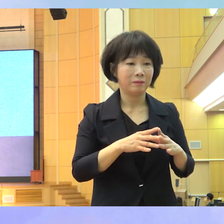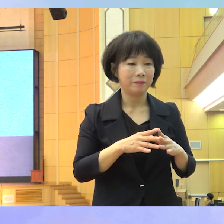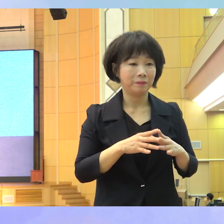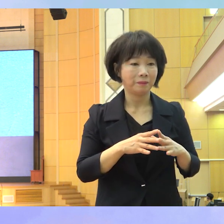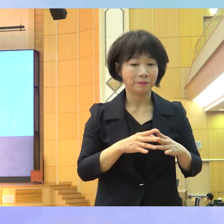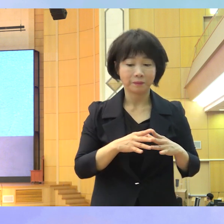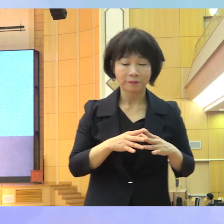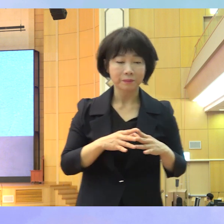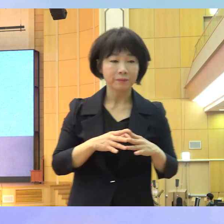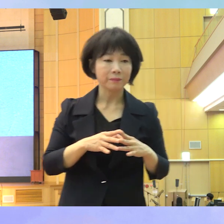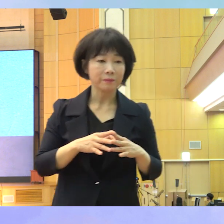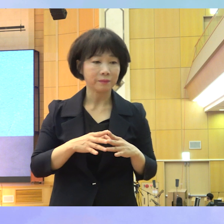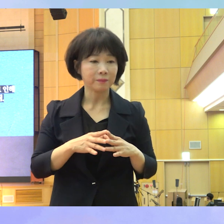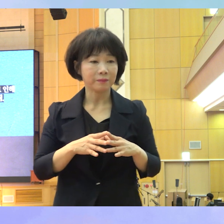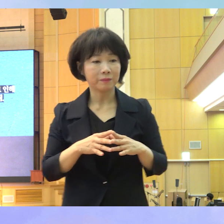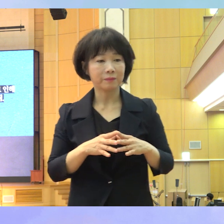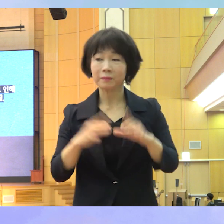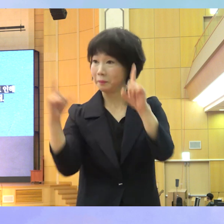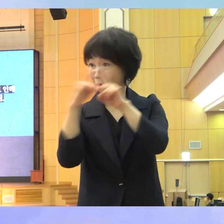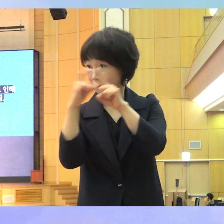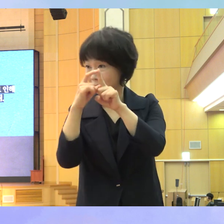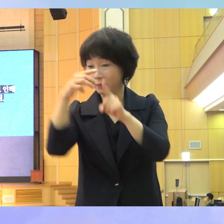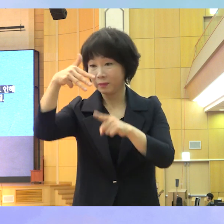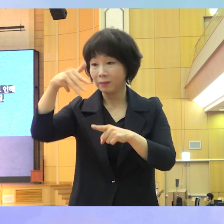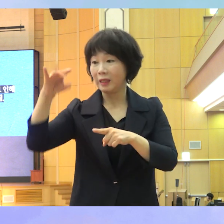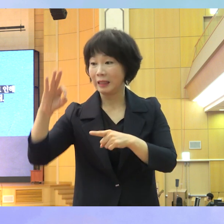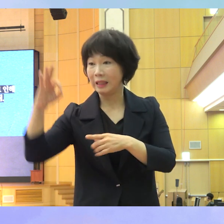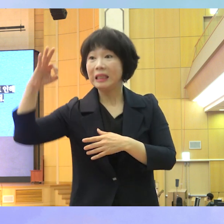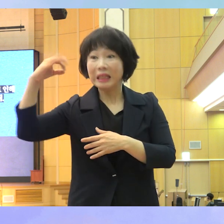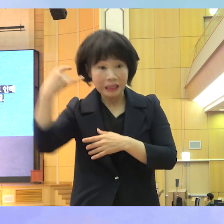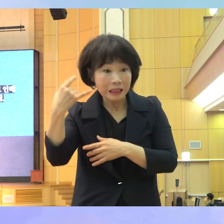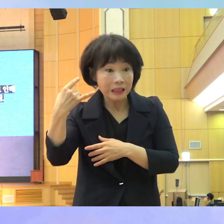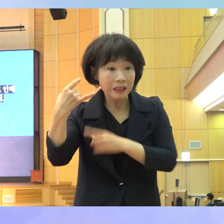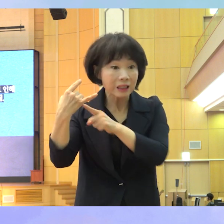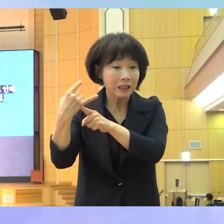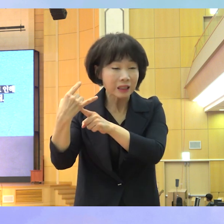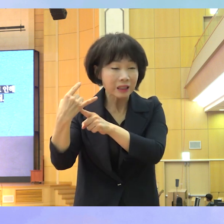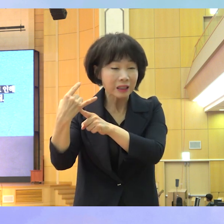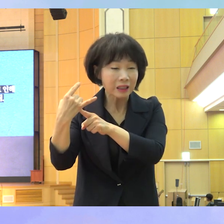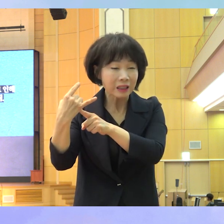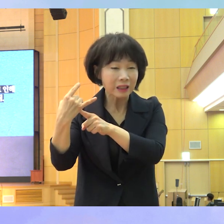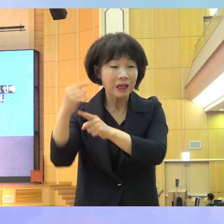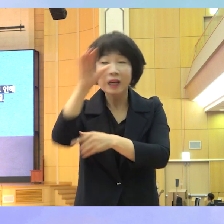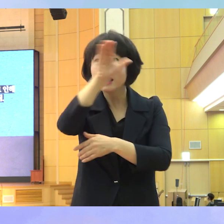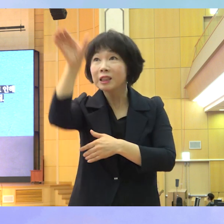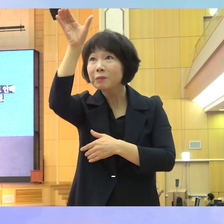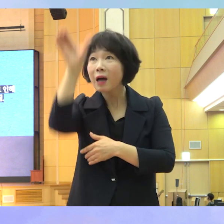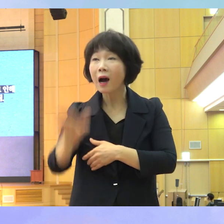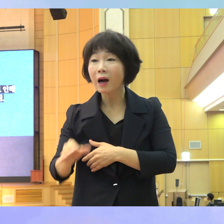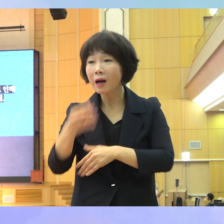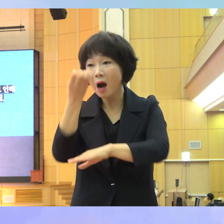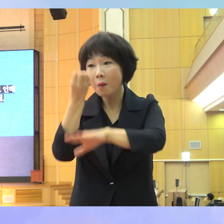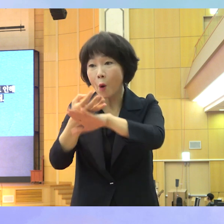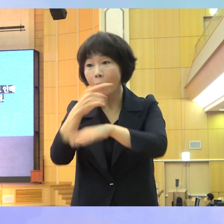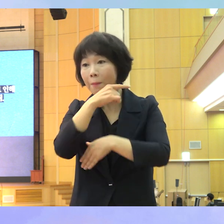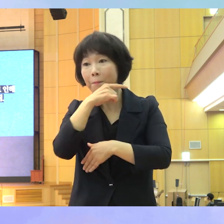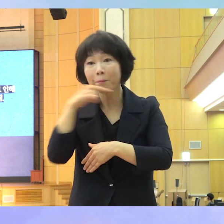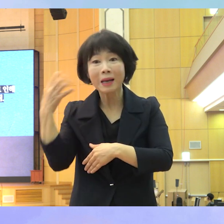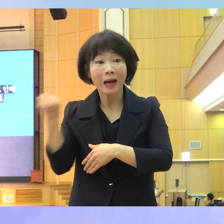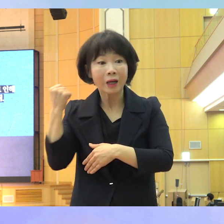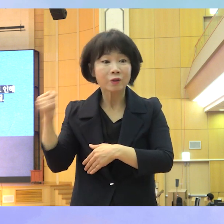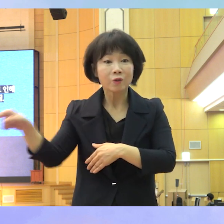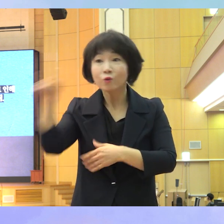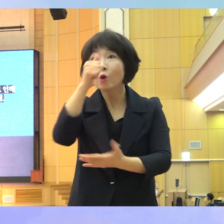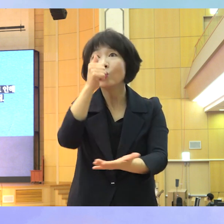말씀을 드릴게요. 그래서 칭의라 함은 십자가의 보혈로 인해서